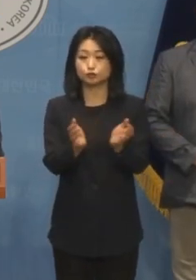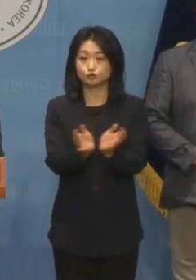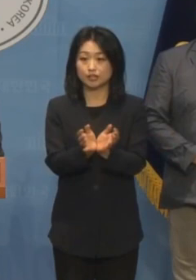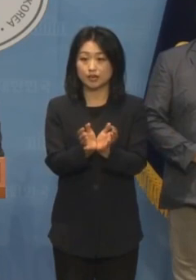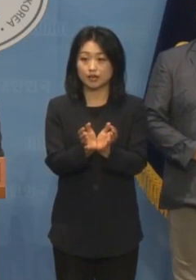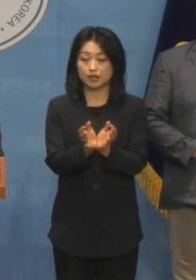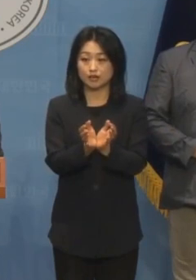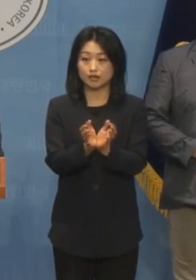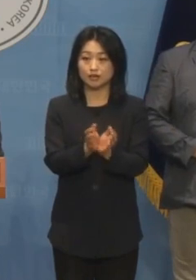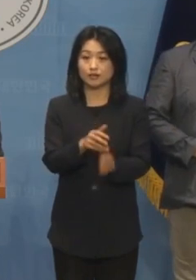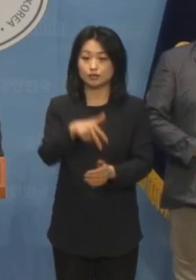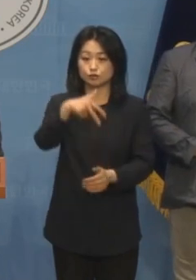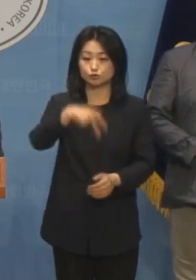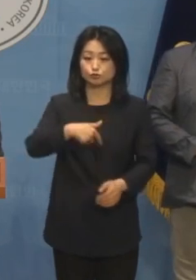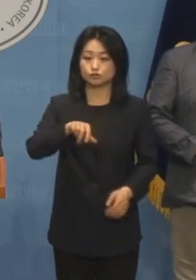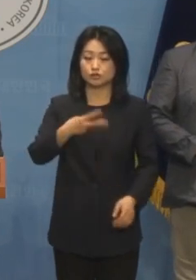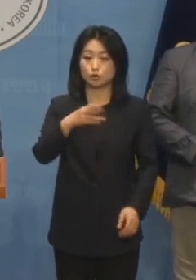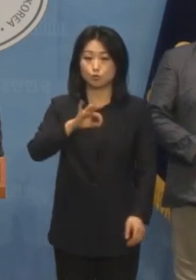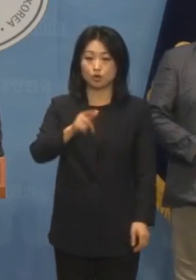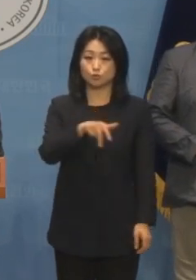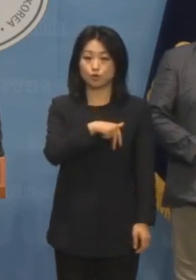더불어민주당 주철현 의원님,